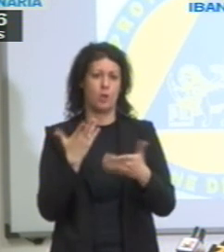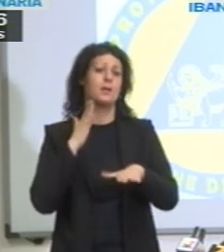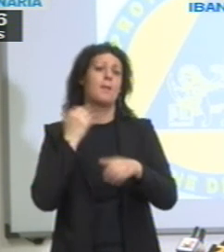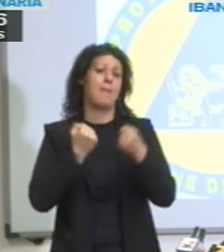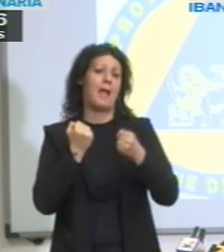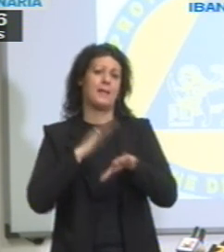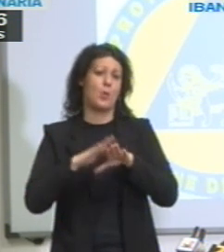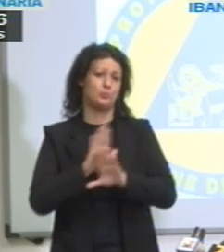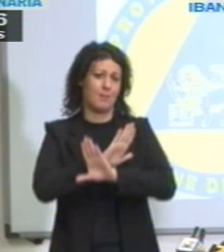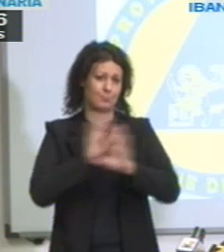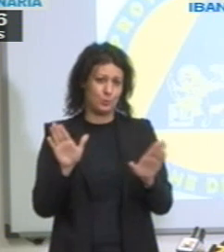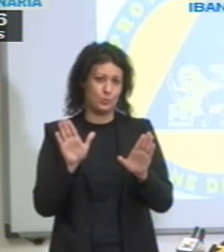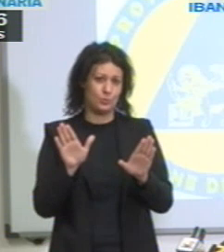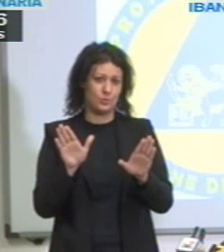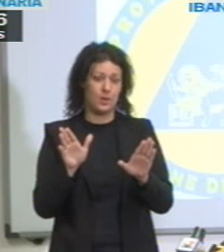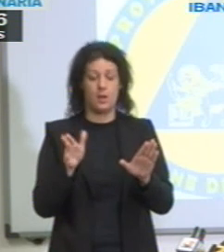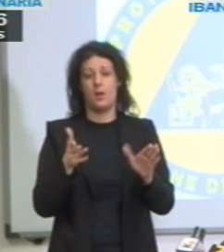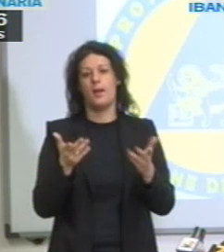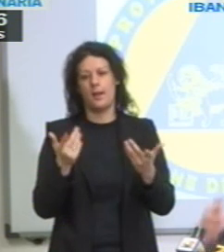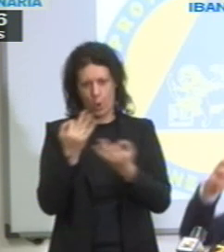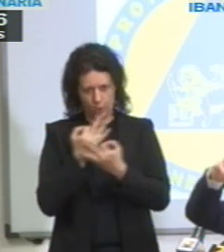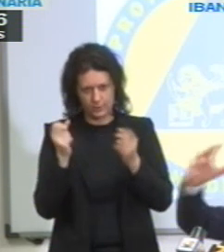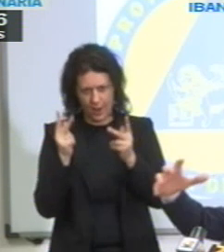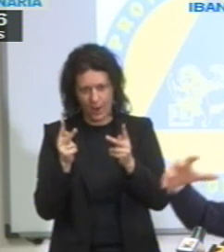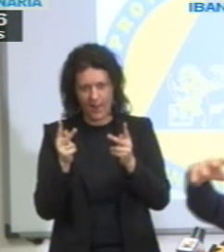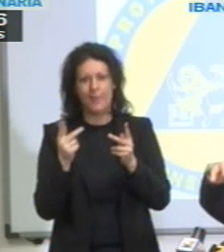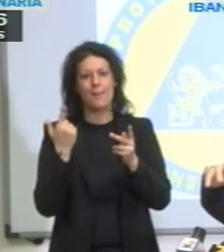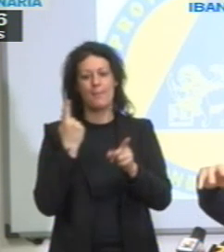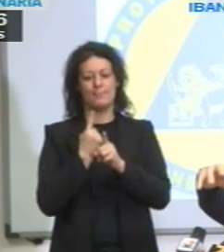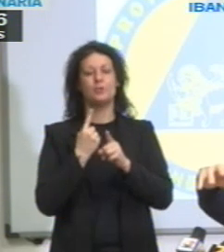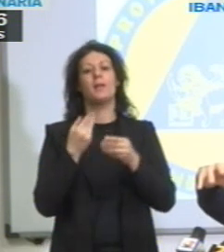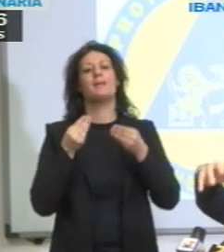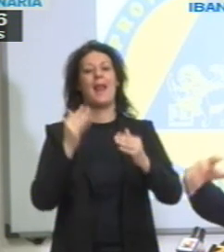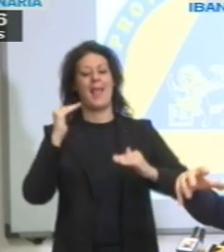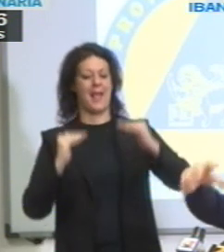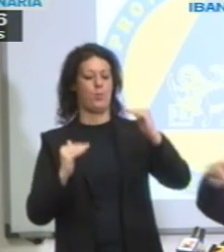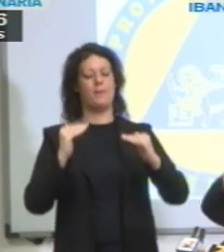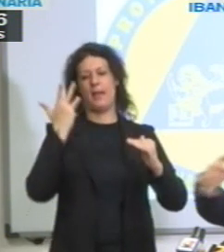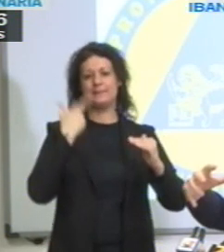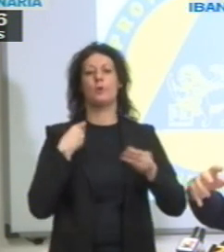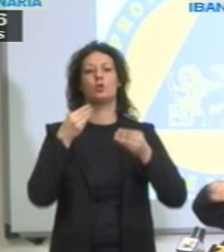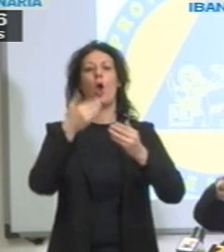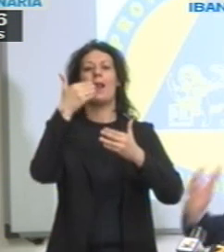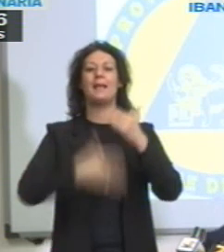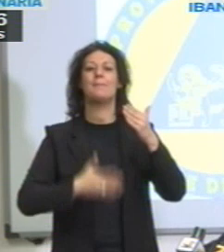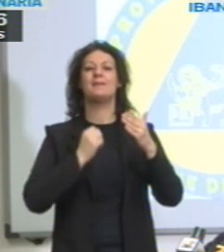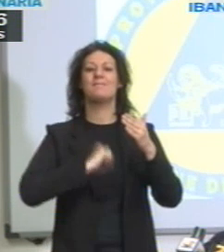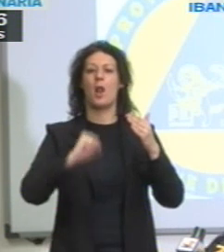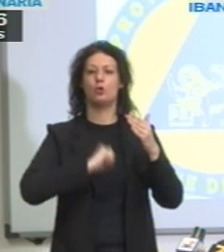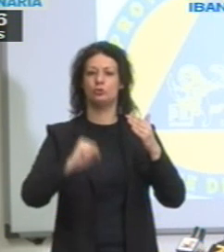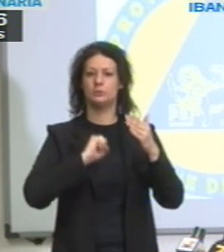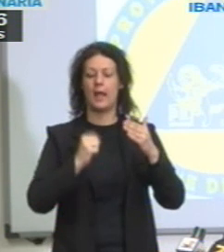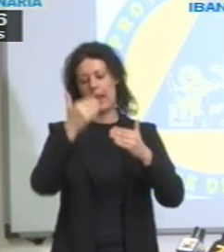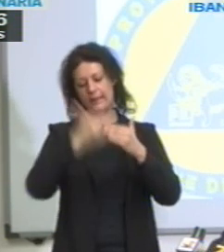a casa. Dopodiché c'è un punto di equilibrio che dice mettiamo i limiti di velocità e facciamo in modo che se tutti li rispettano nessuno fa